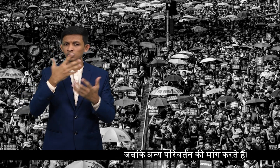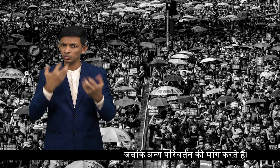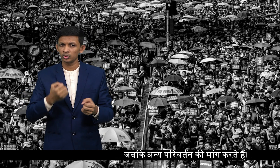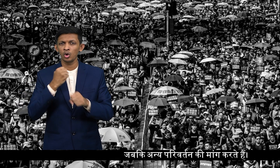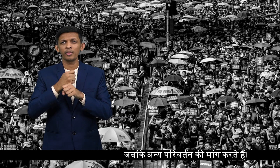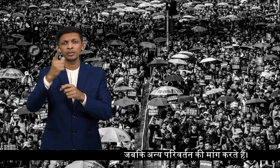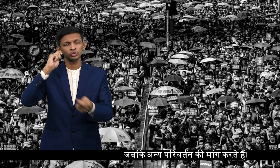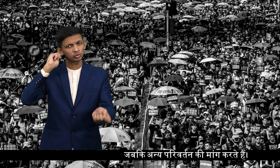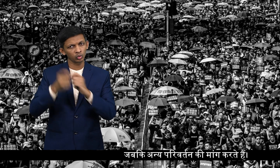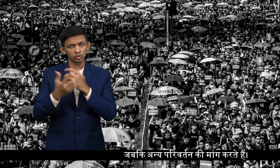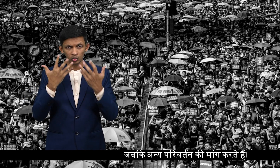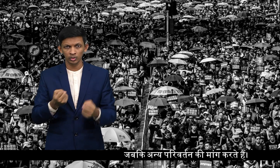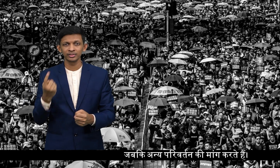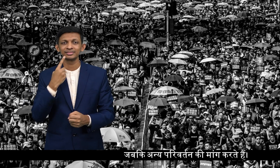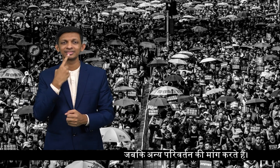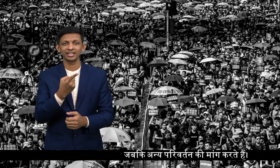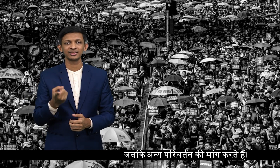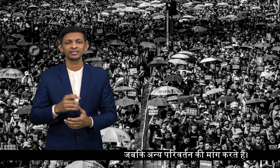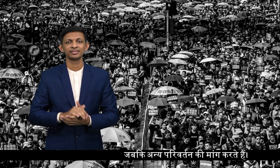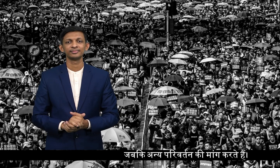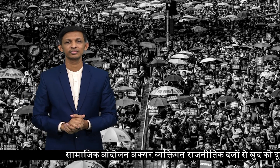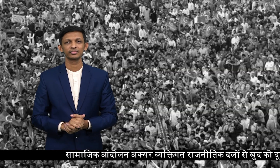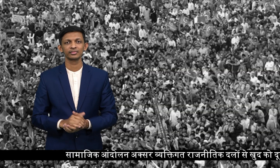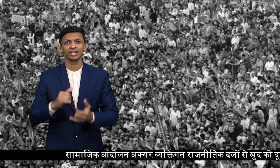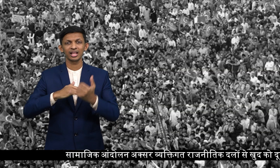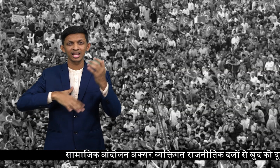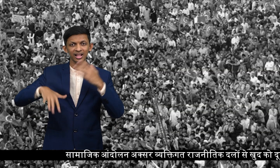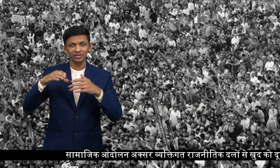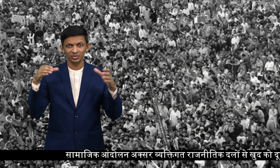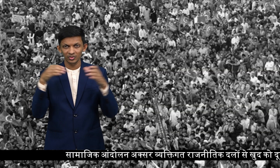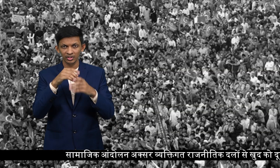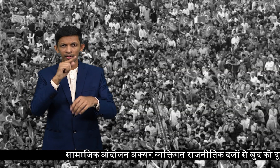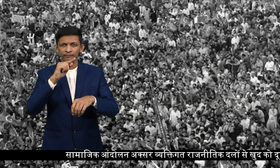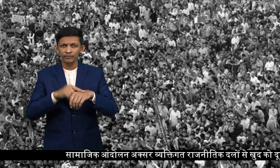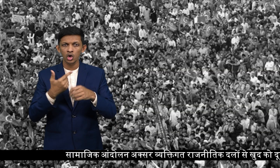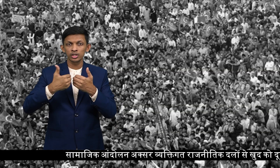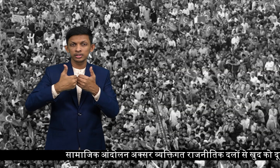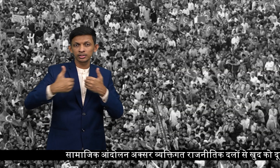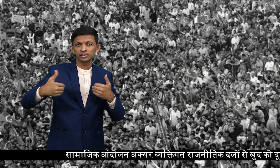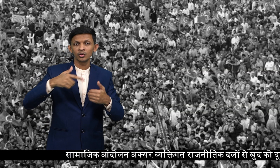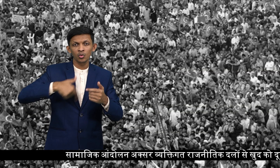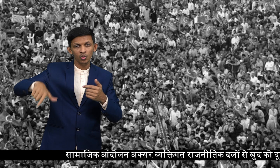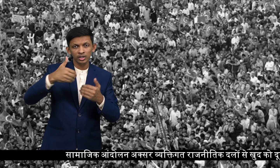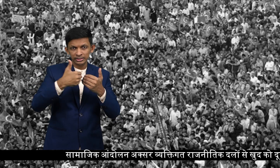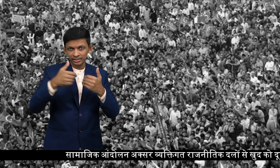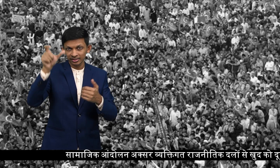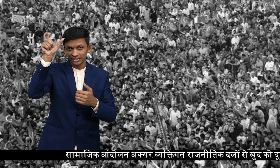जबकि अन्य परिवर्तन की मांग करते हैं। सामाजिक आंदोलन अक्सर